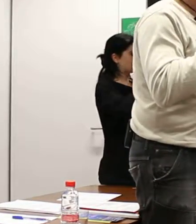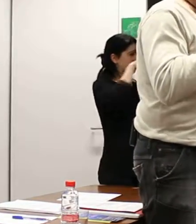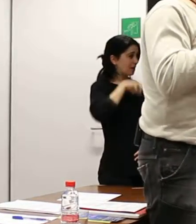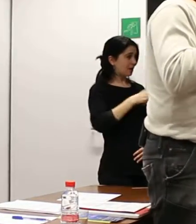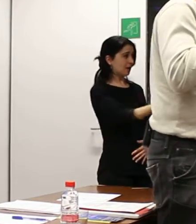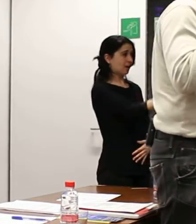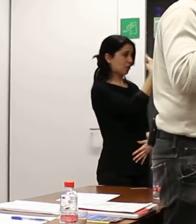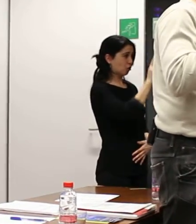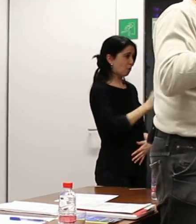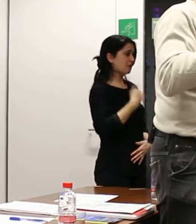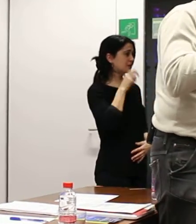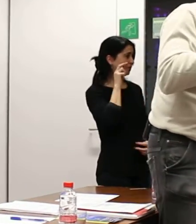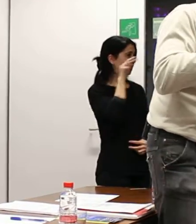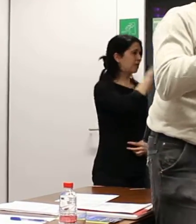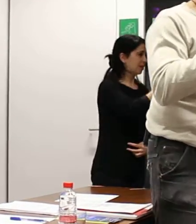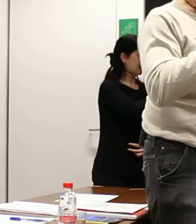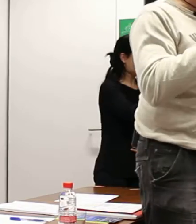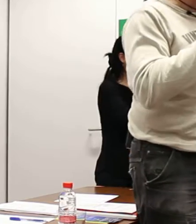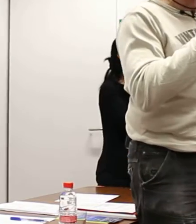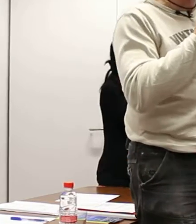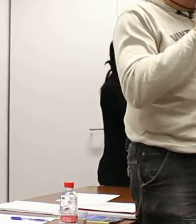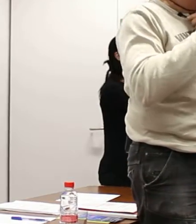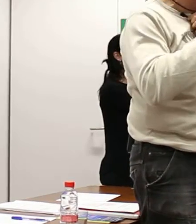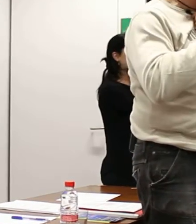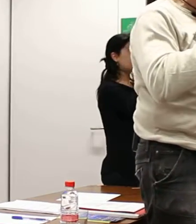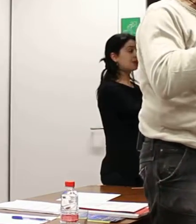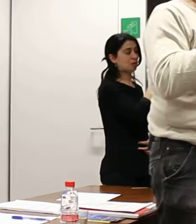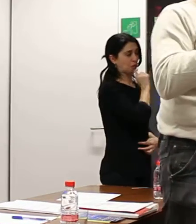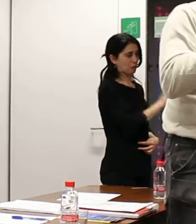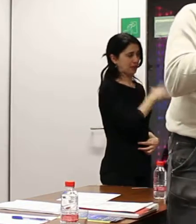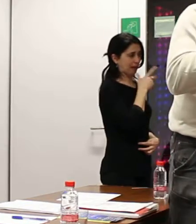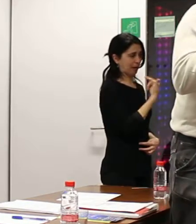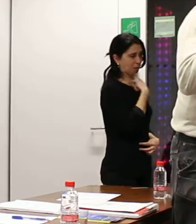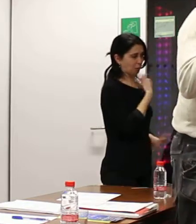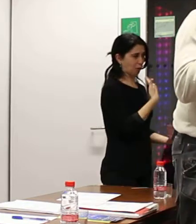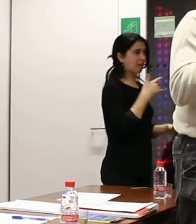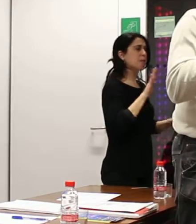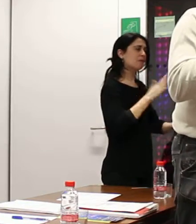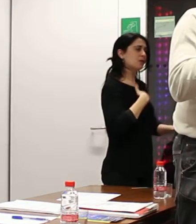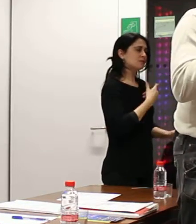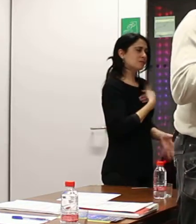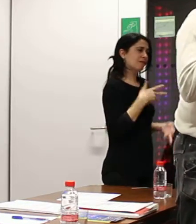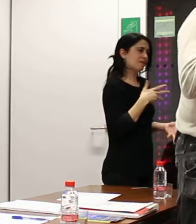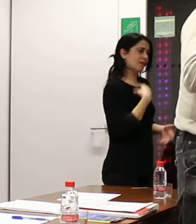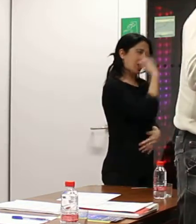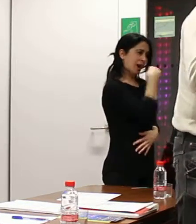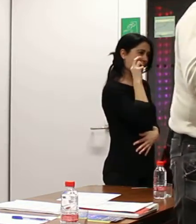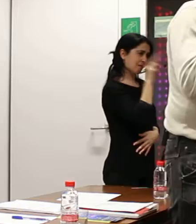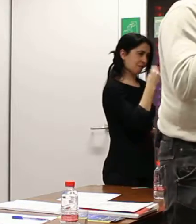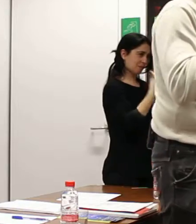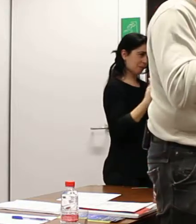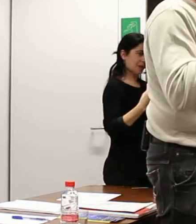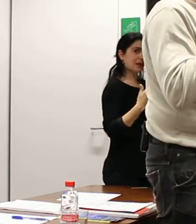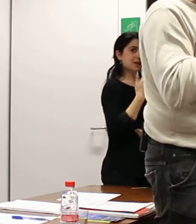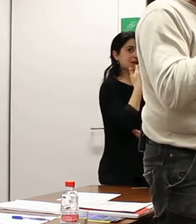vosotras. Que no me veáis a mí no pasa nada, bueno, no perdéis gran cosa, pero a mí me es muy útil veros las caras. Si alguien da un cabezazo, ya sé